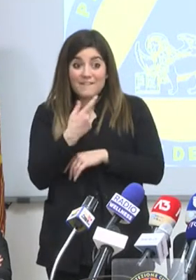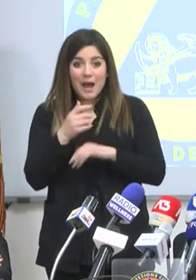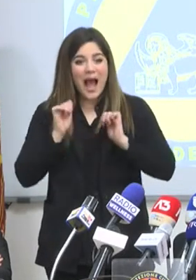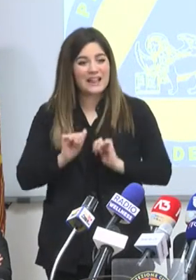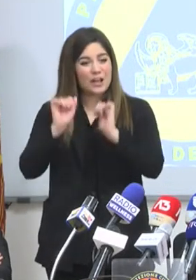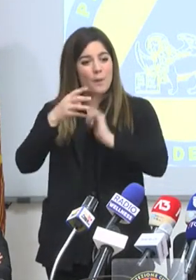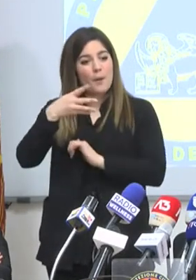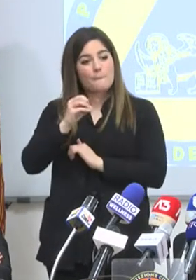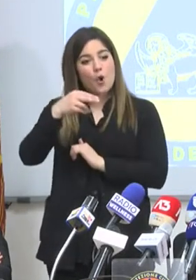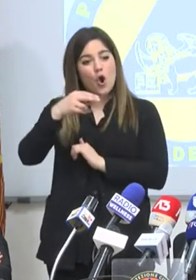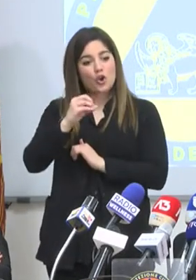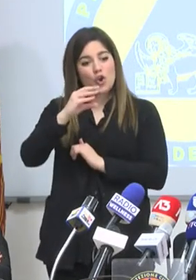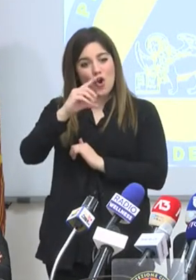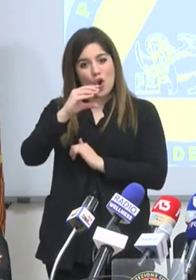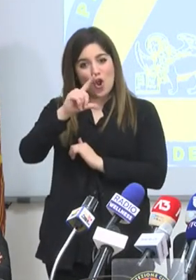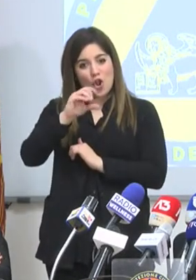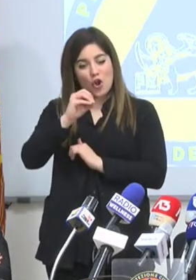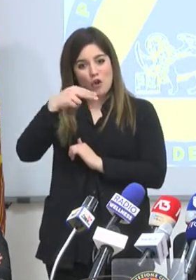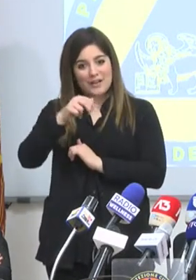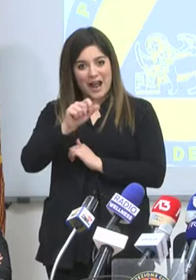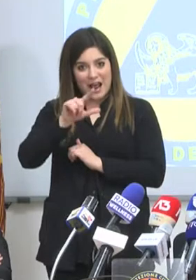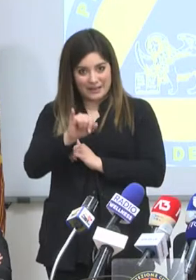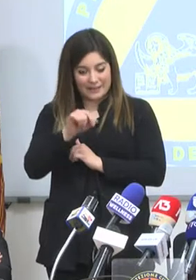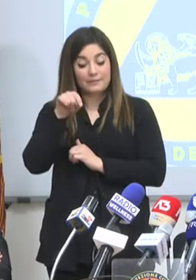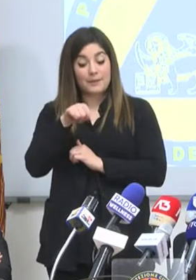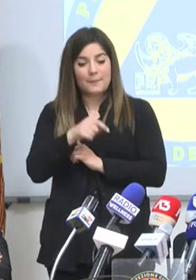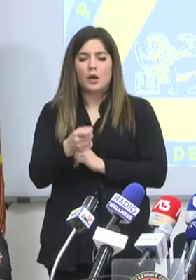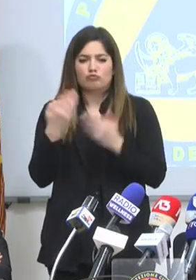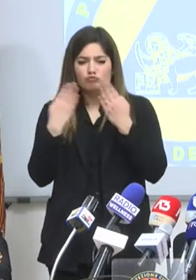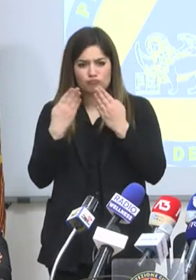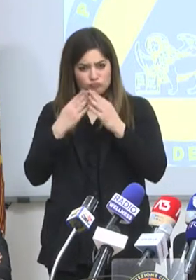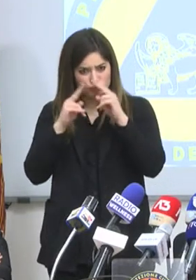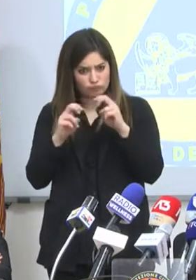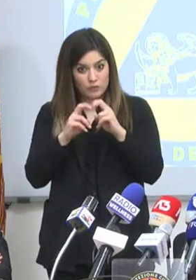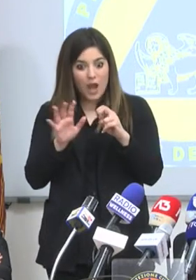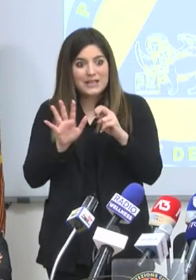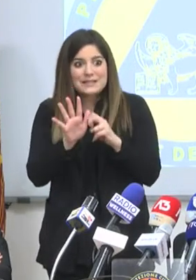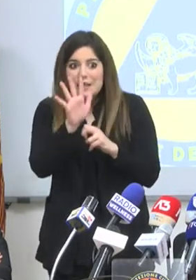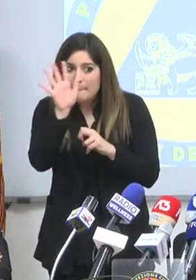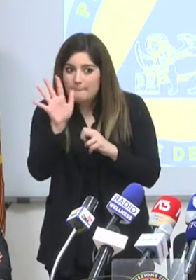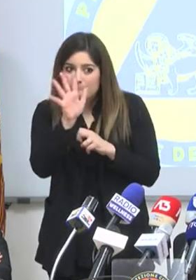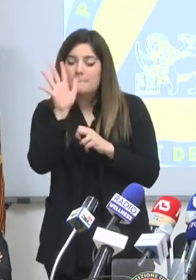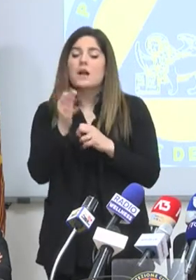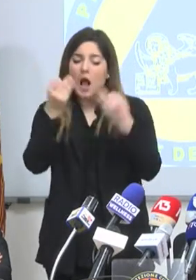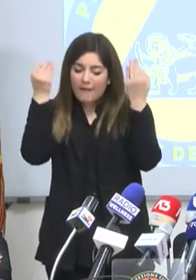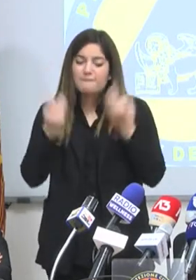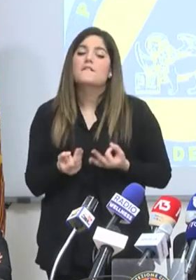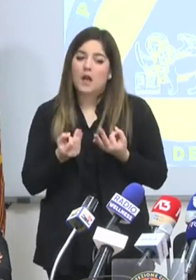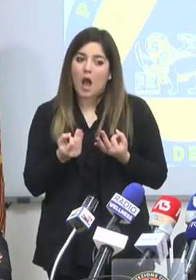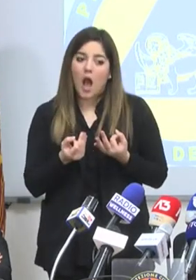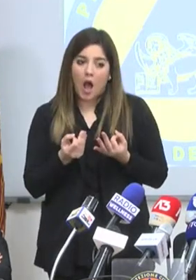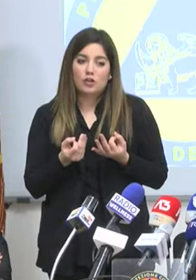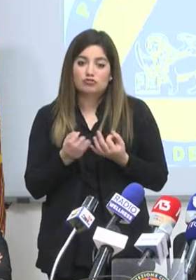anticorpi monoclonali, che si stanno studiando, sembrerebbero efficaci